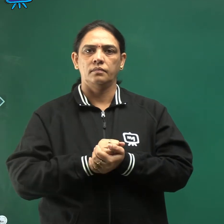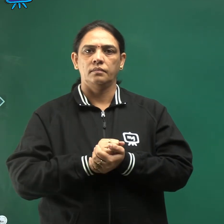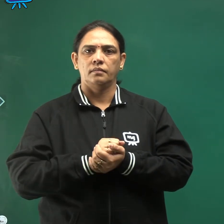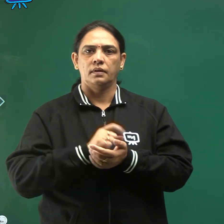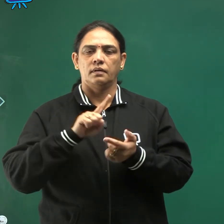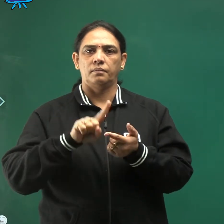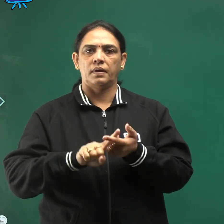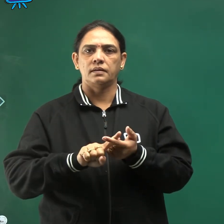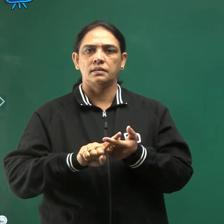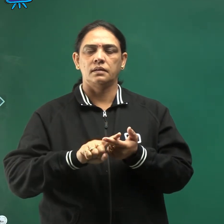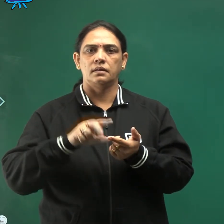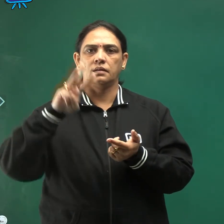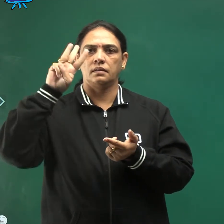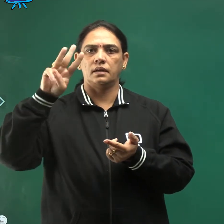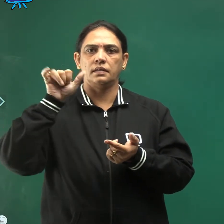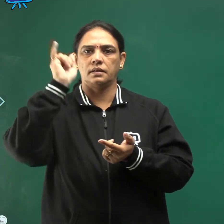प्लस 36